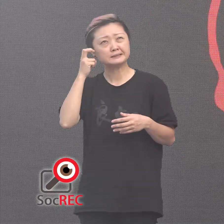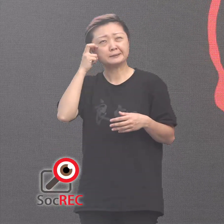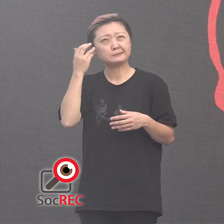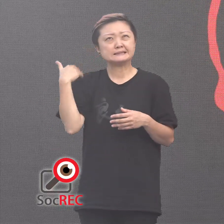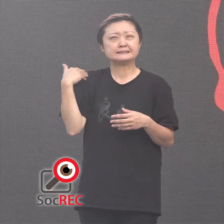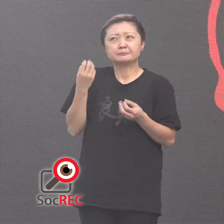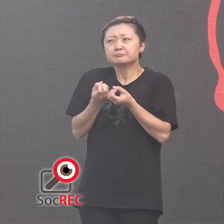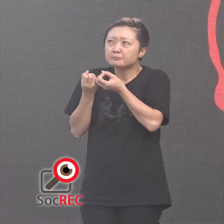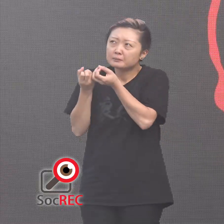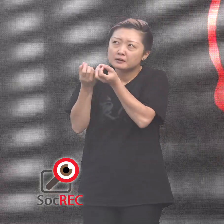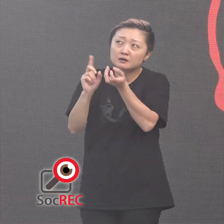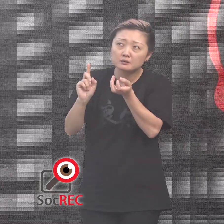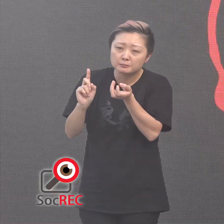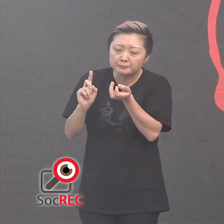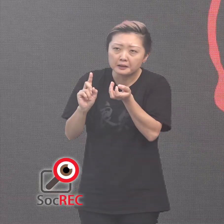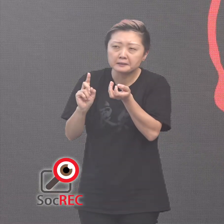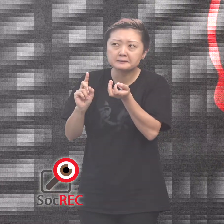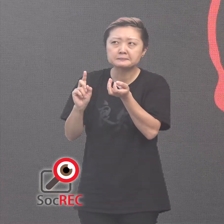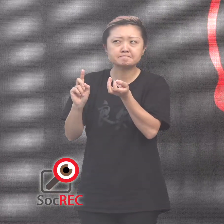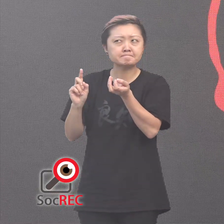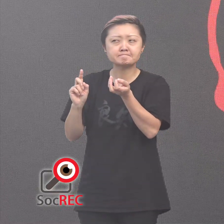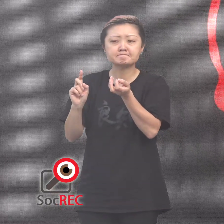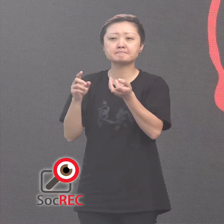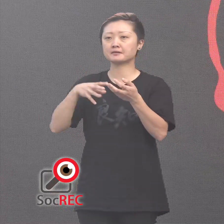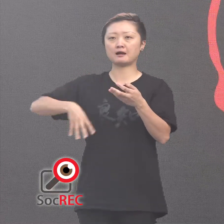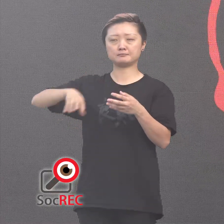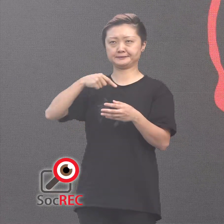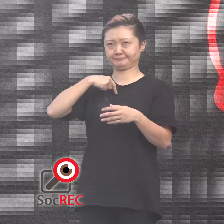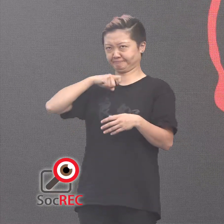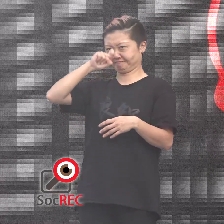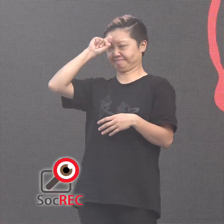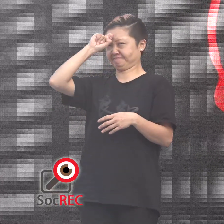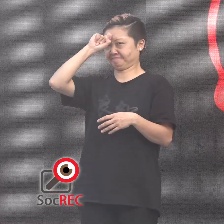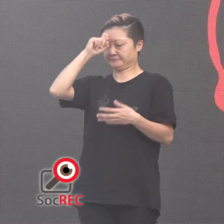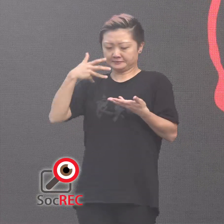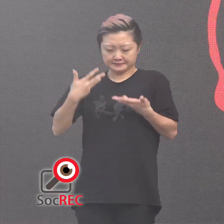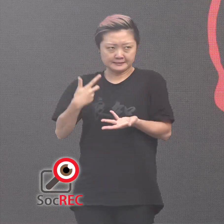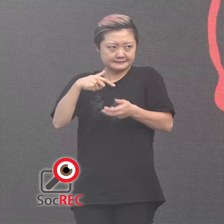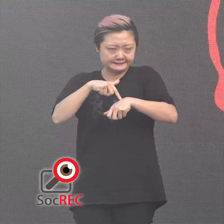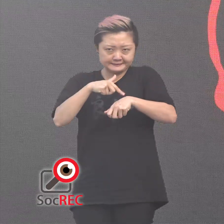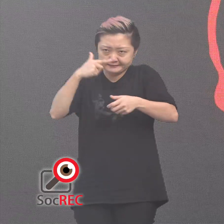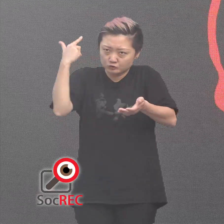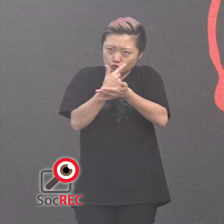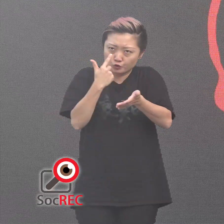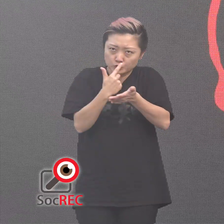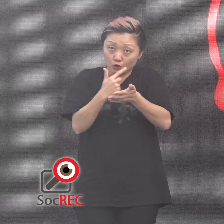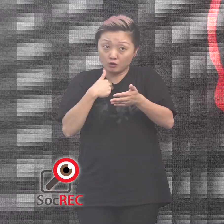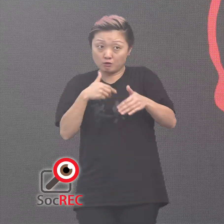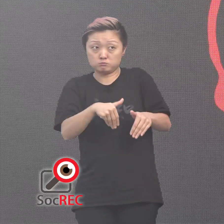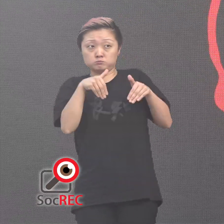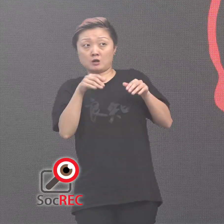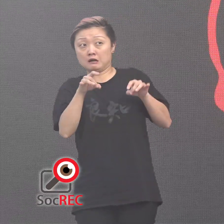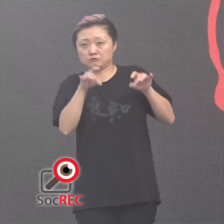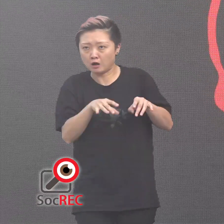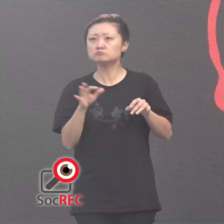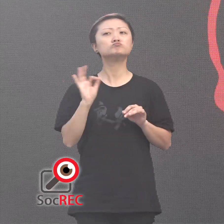时候，我们才不会因为在这个关键的时刻 The darkest hour，